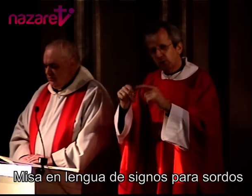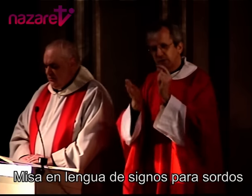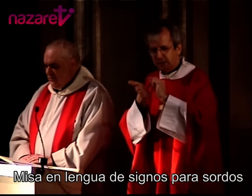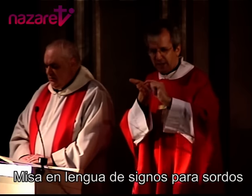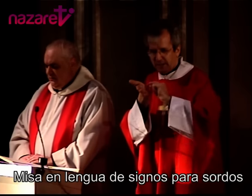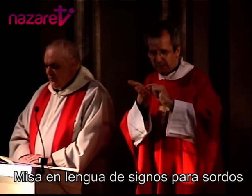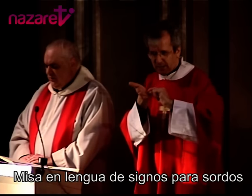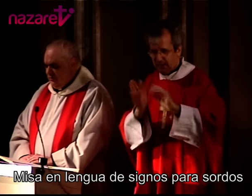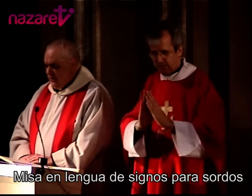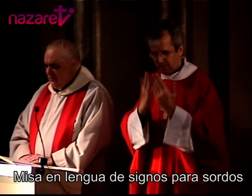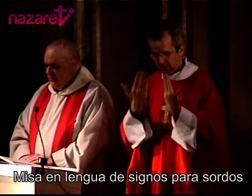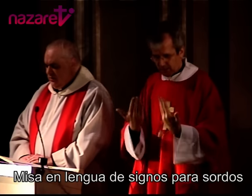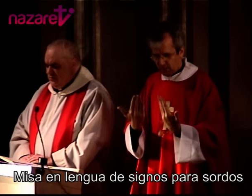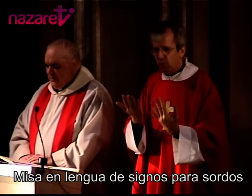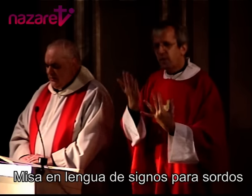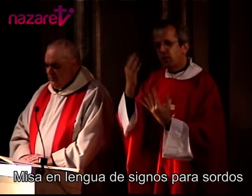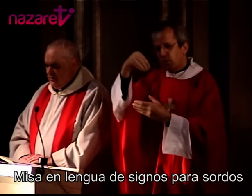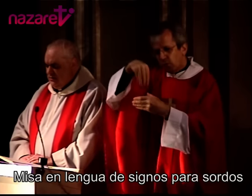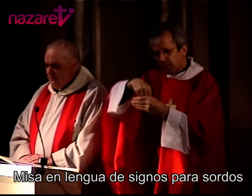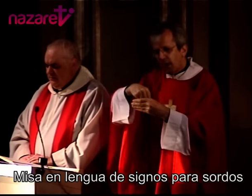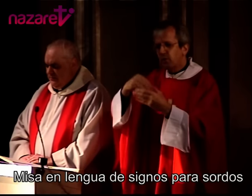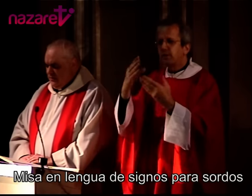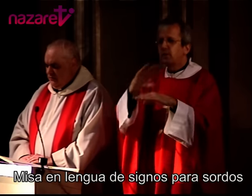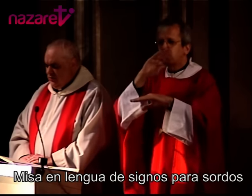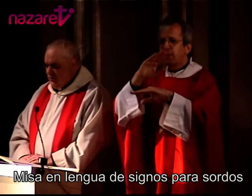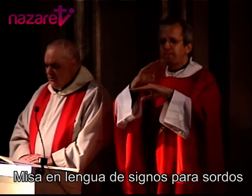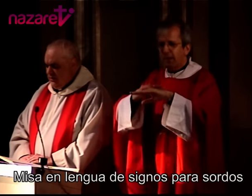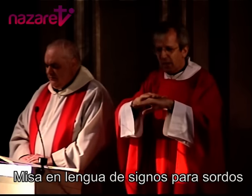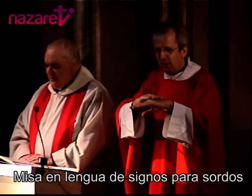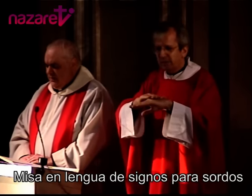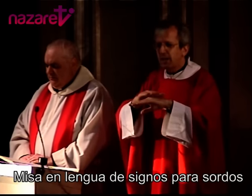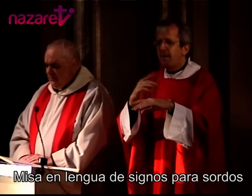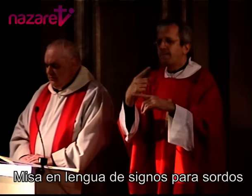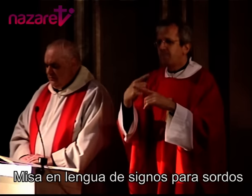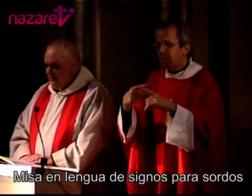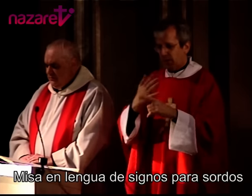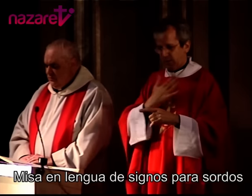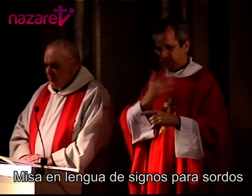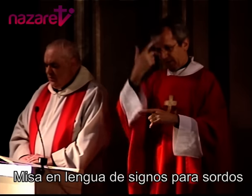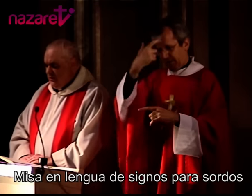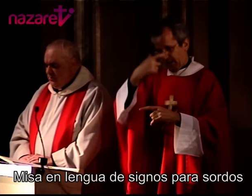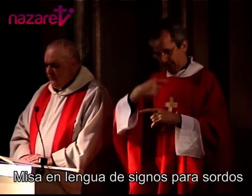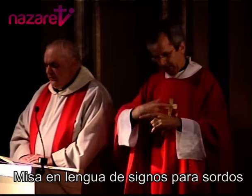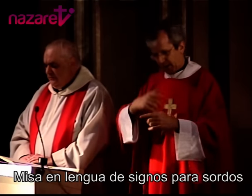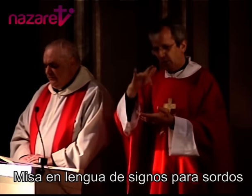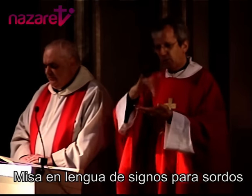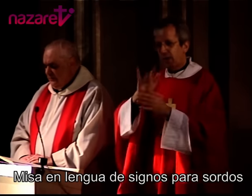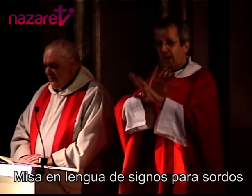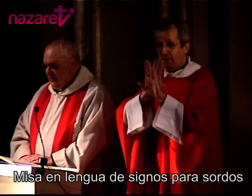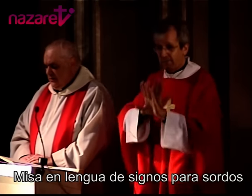escrito: fue contado entre los pecadores, pues lo que se refiere a mí toca a su